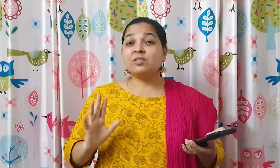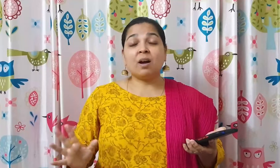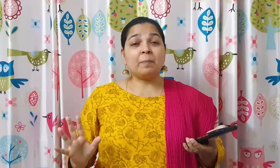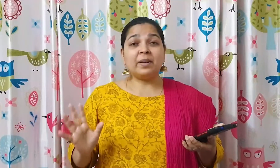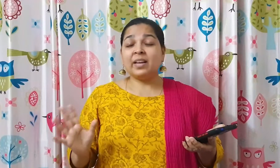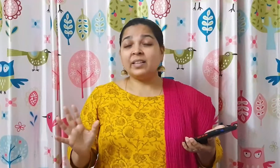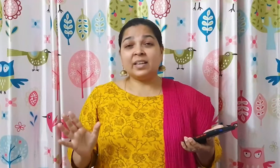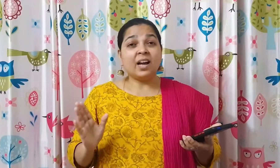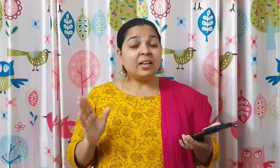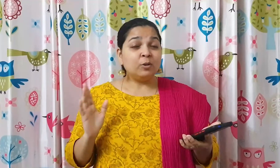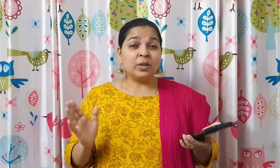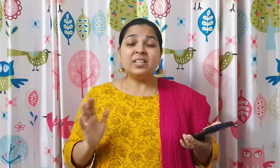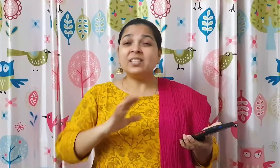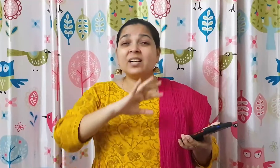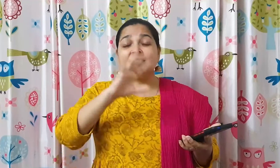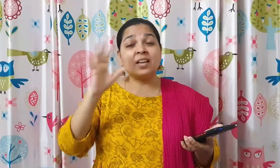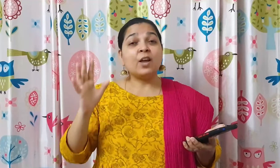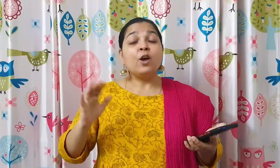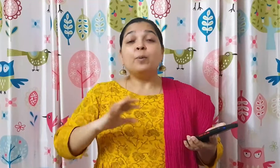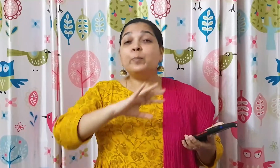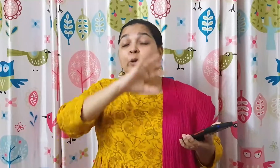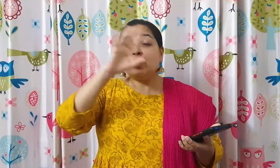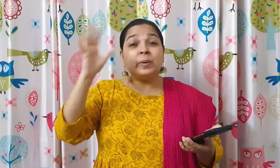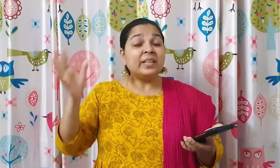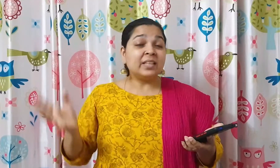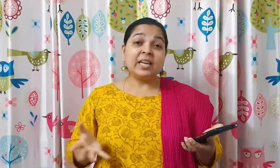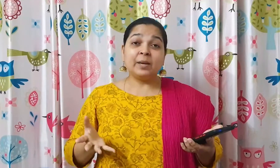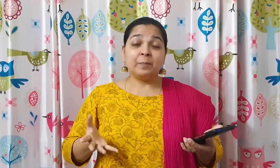আৰু তেতিয়া তাত পোহৰ হৈ গ'ল।